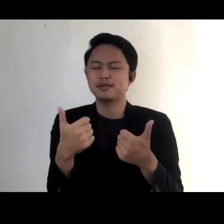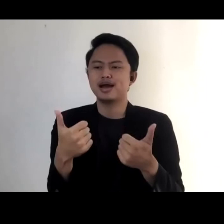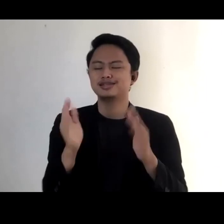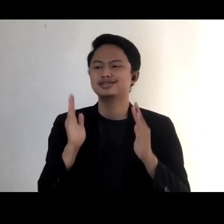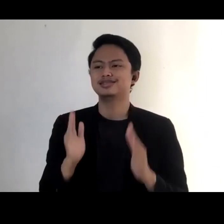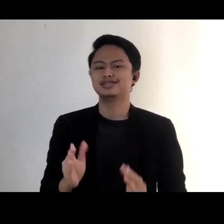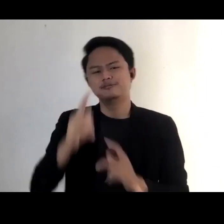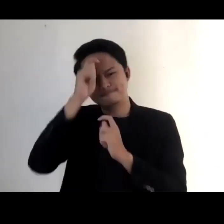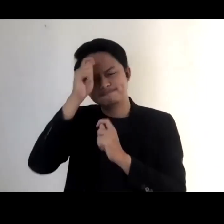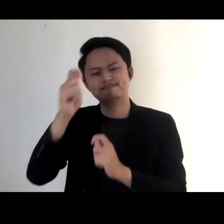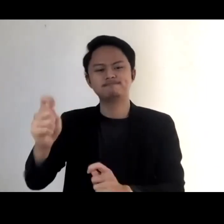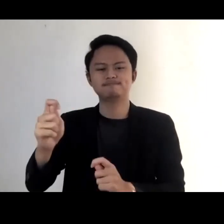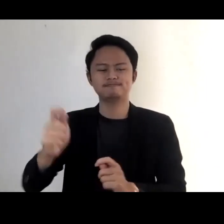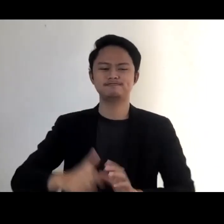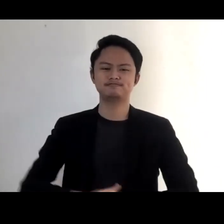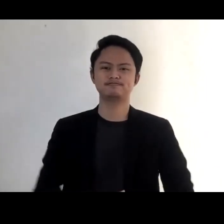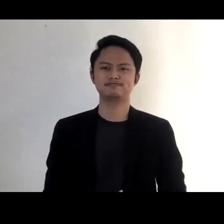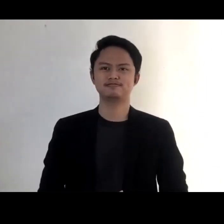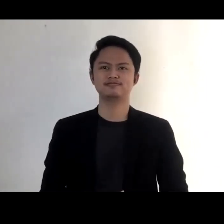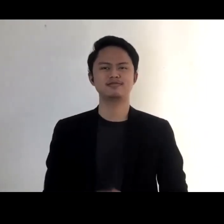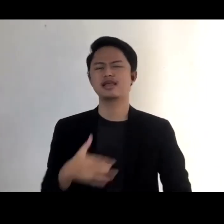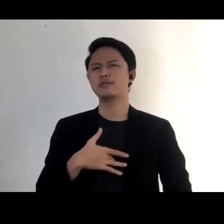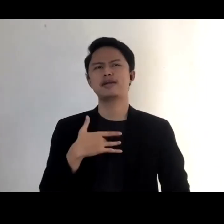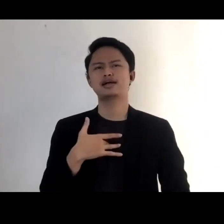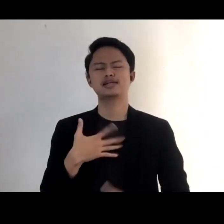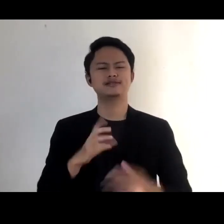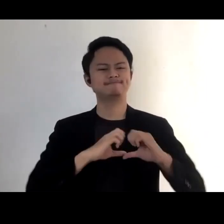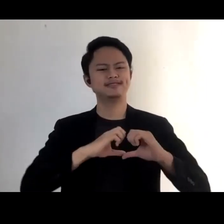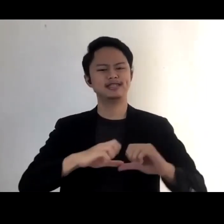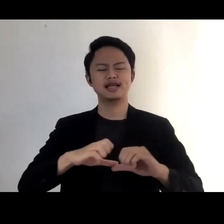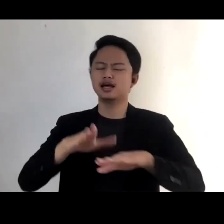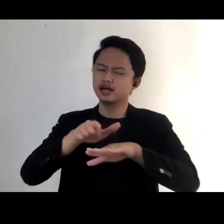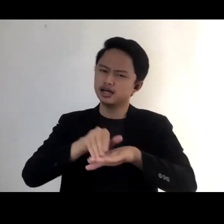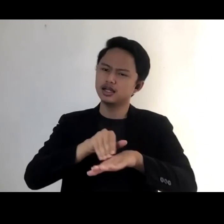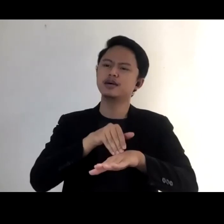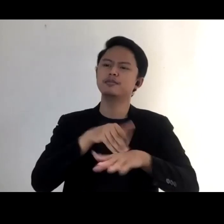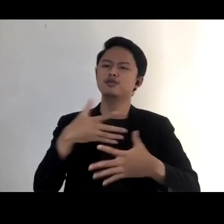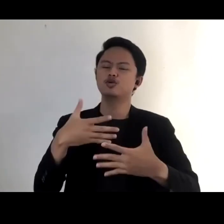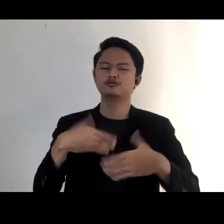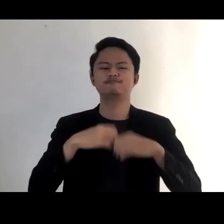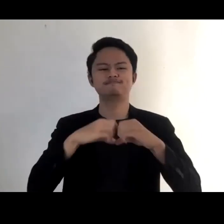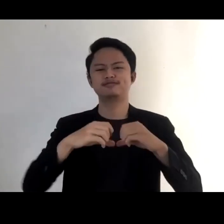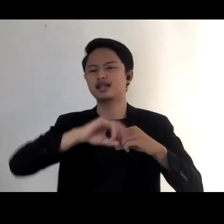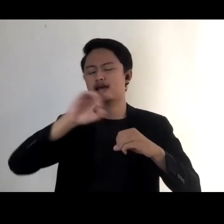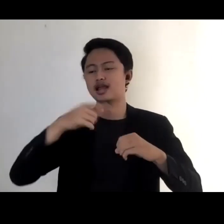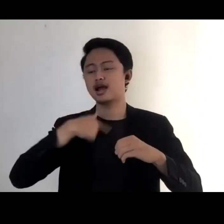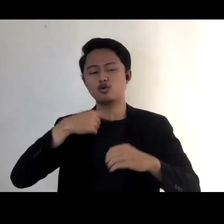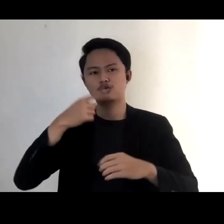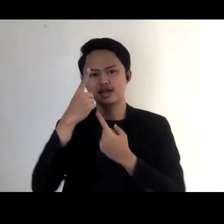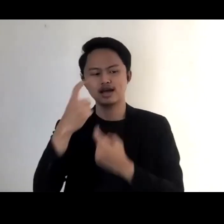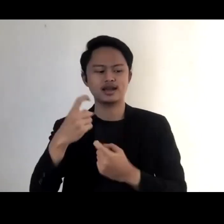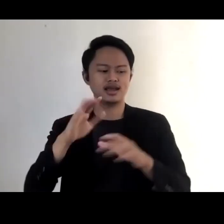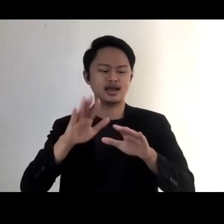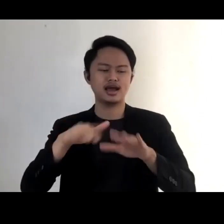santun, penuh rasa cinta, penuh lemah lembut, penuh kasih sayang, saya rasa anaknya pun akan